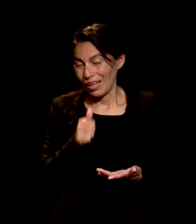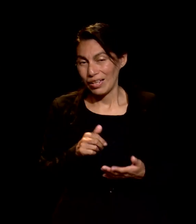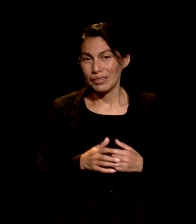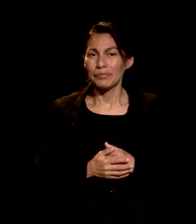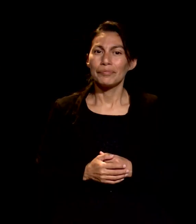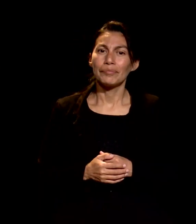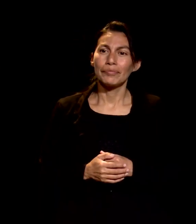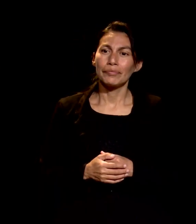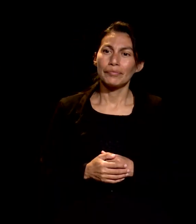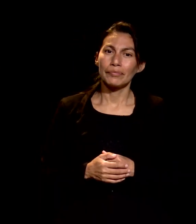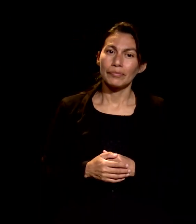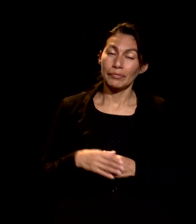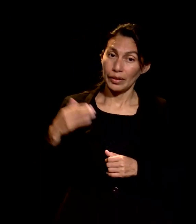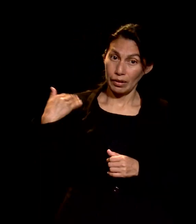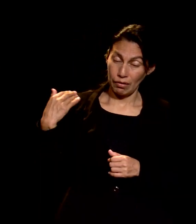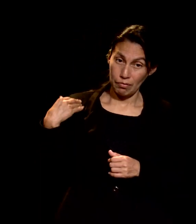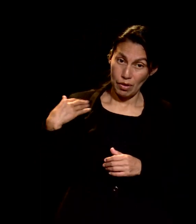sin duda